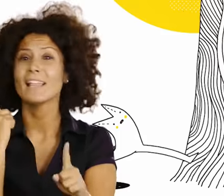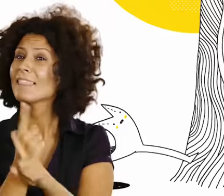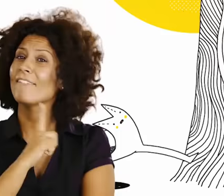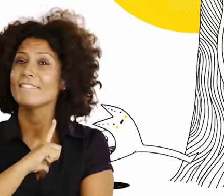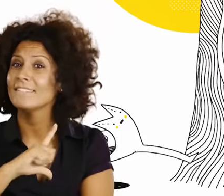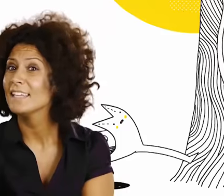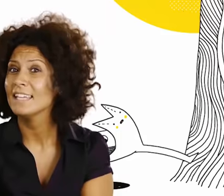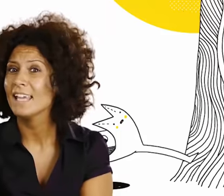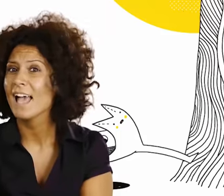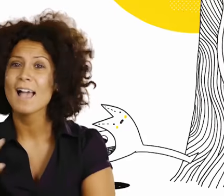Non posso, devo andare.